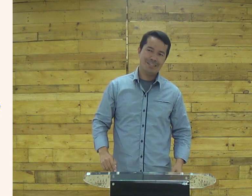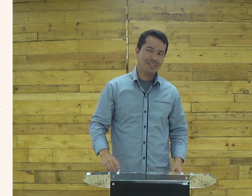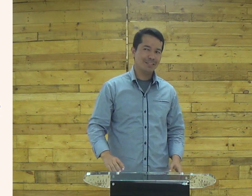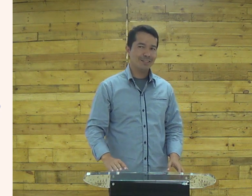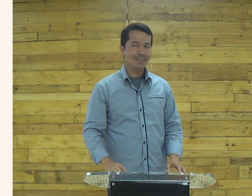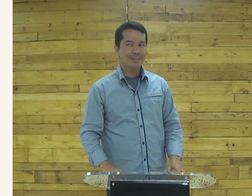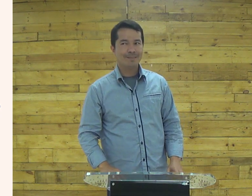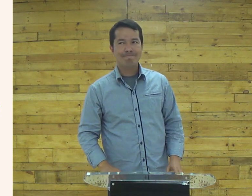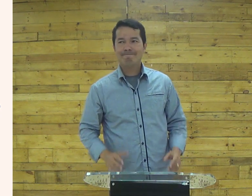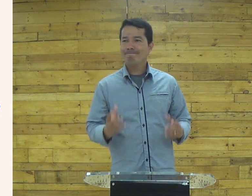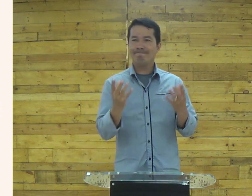a verdade.